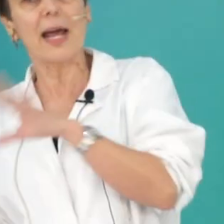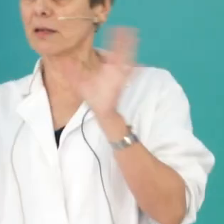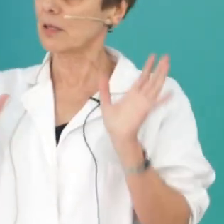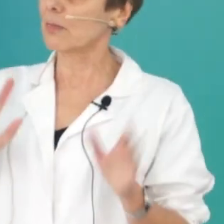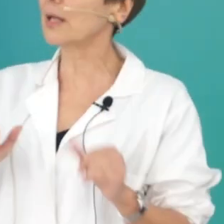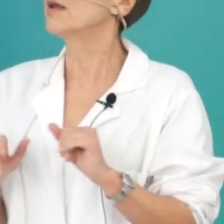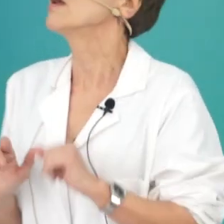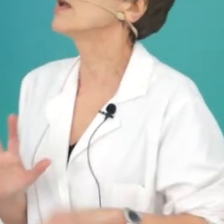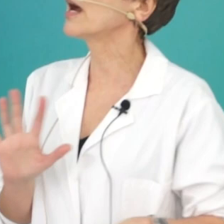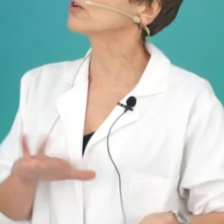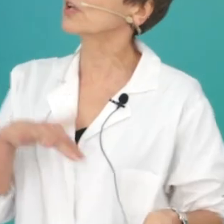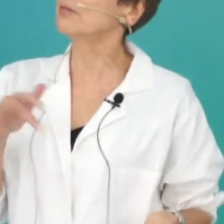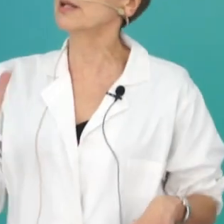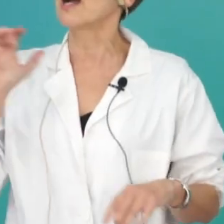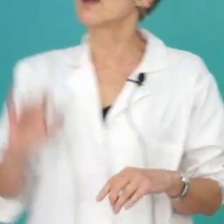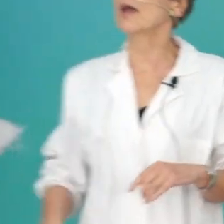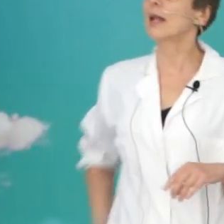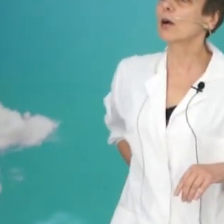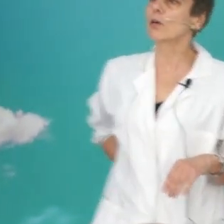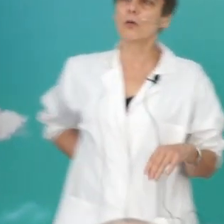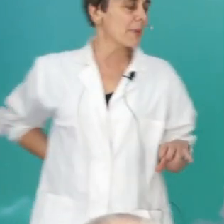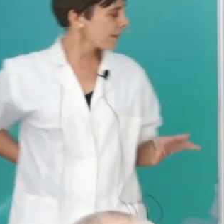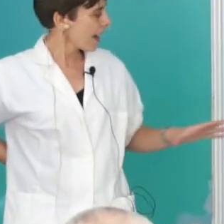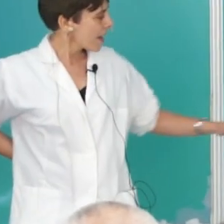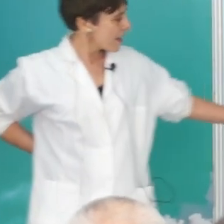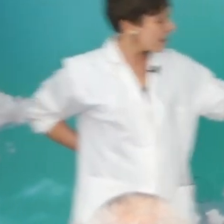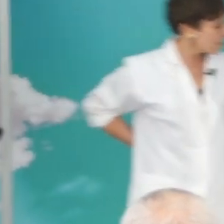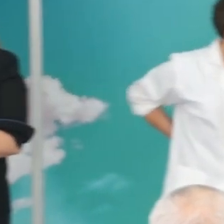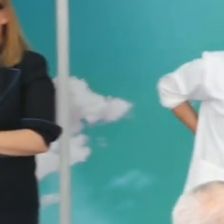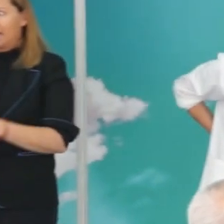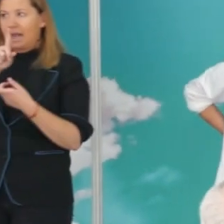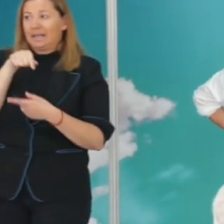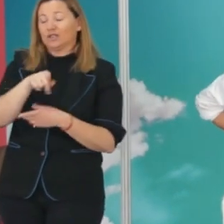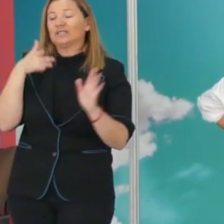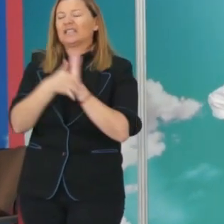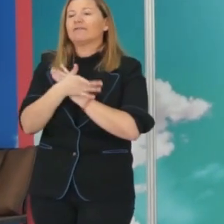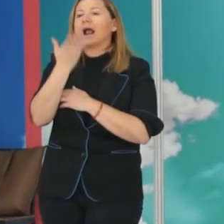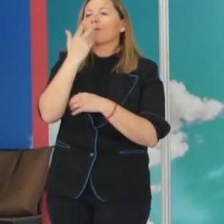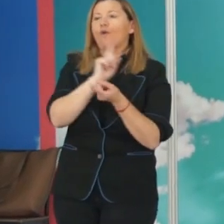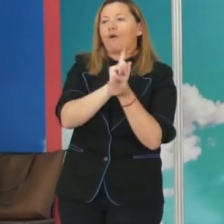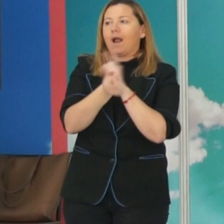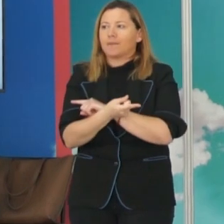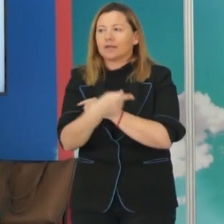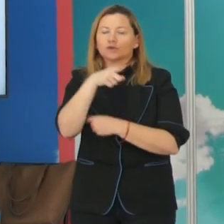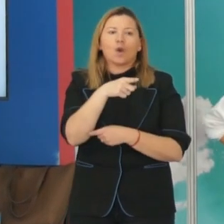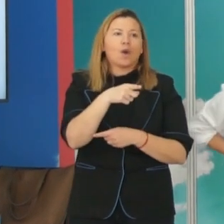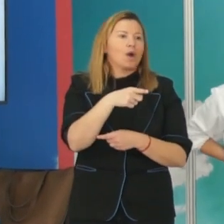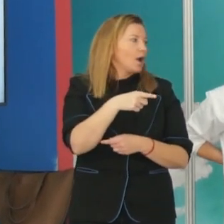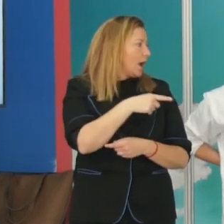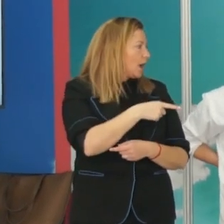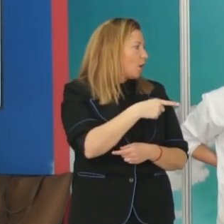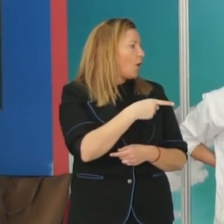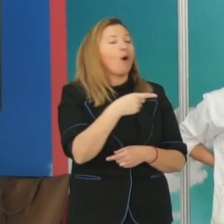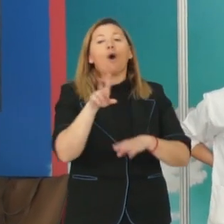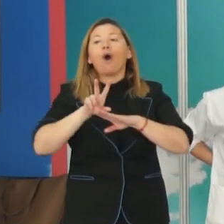se dice virar, ¿vale? A los que vira la colombarda en un medio básico y a los